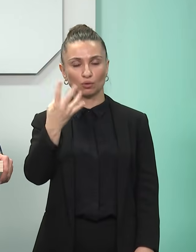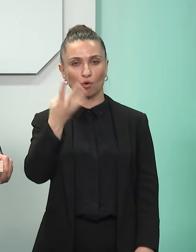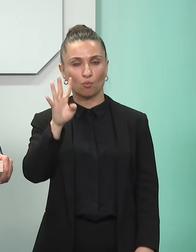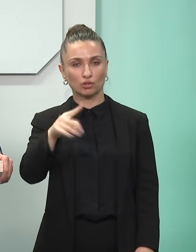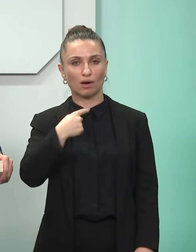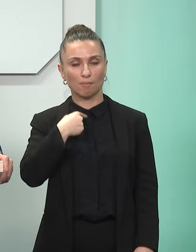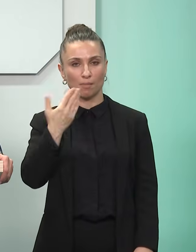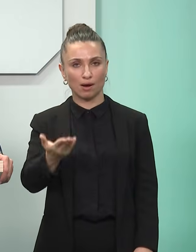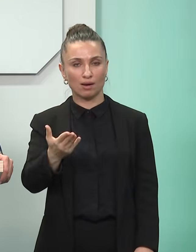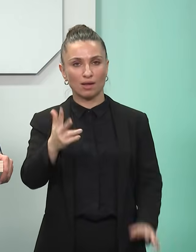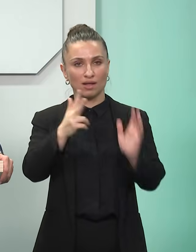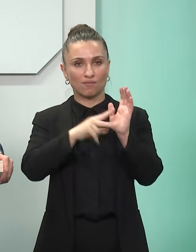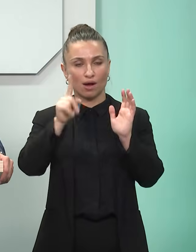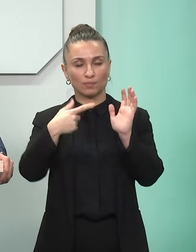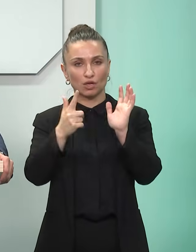3454 ხმა